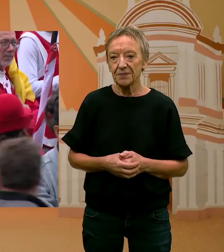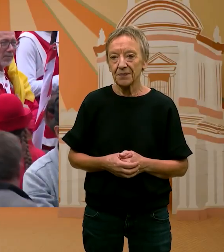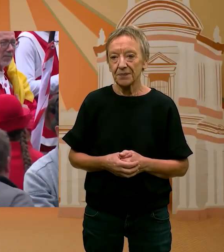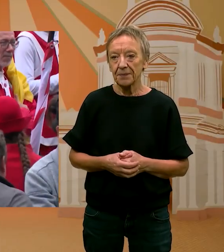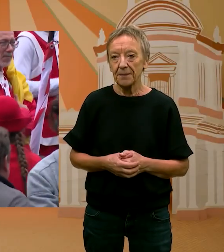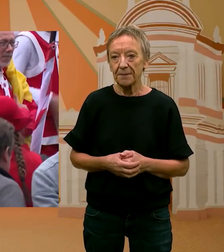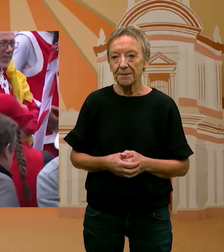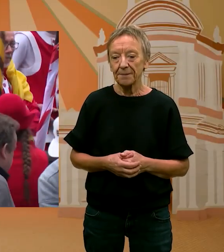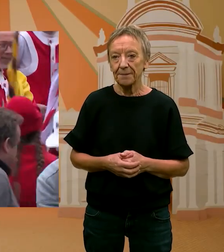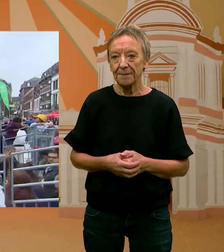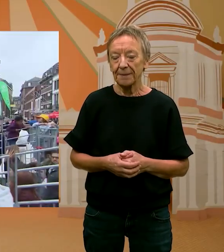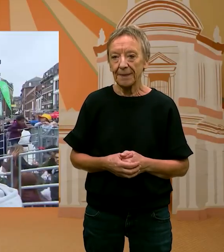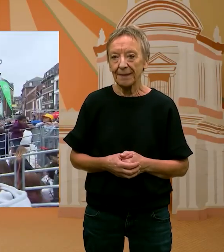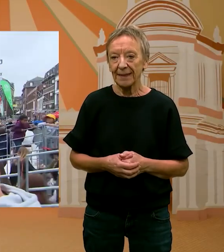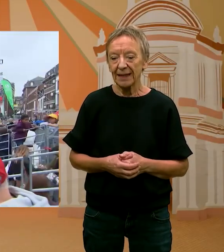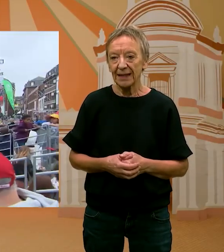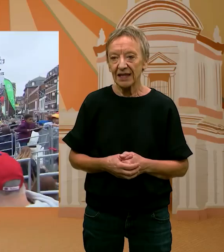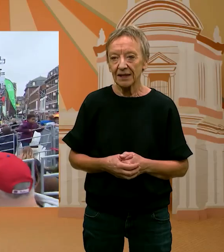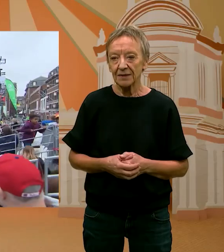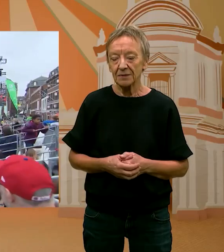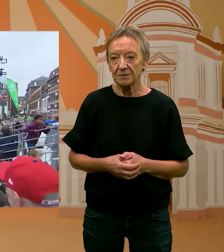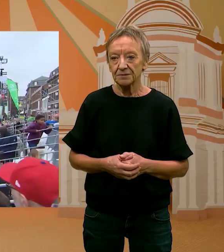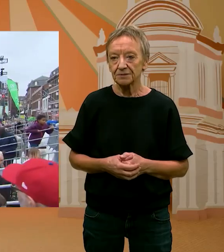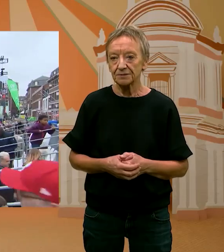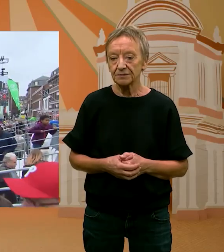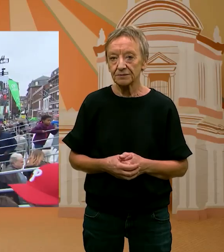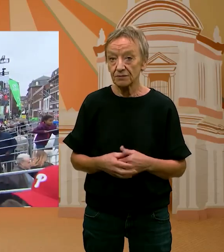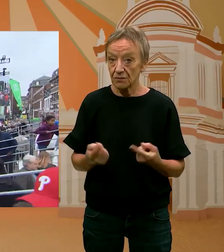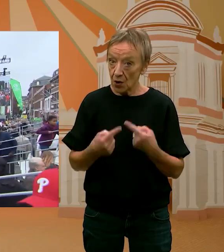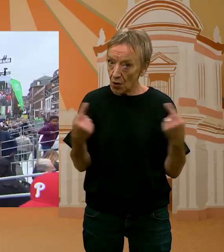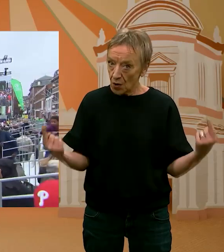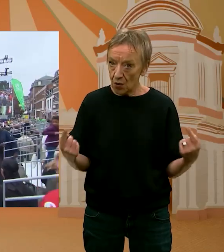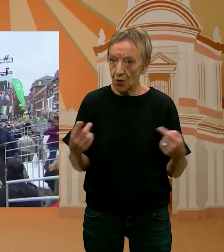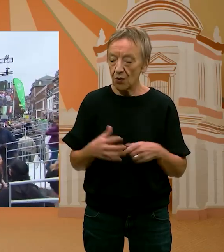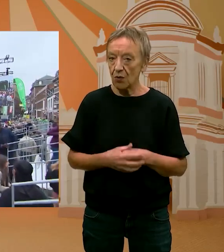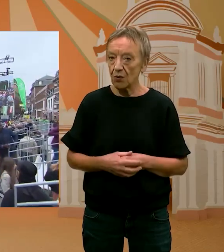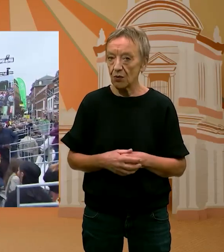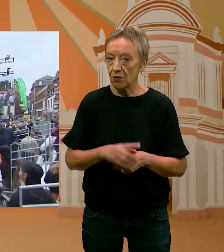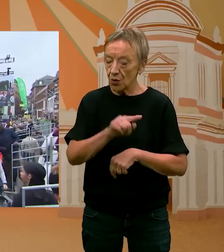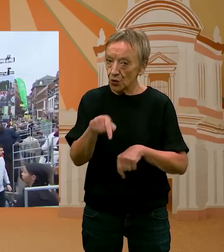hein, de cette shoot qui a été longue aussi, hein, quasiment 1h25, 1h30 de shoot.